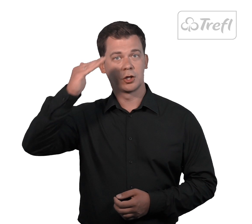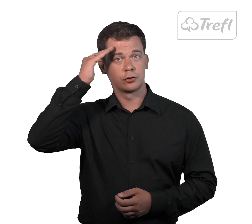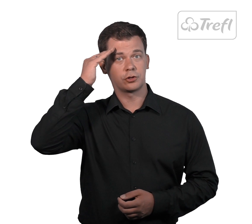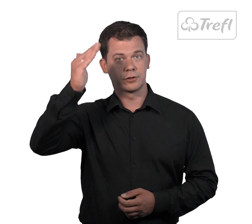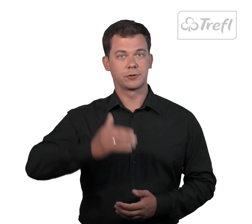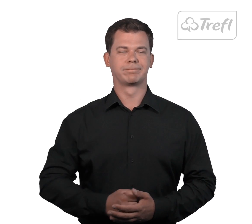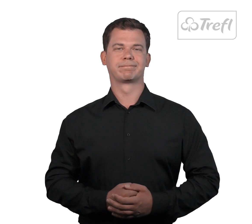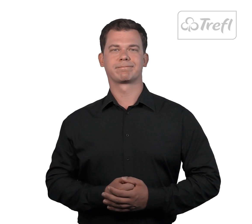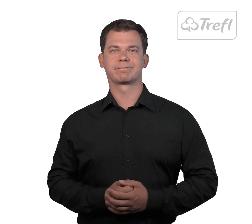Cześć.